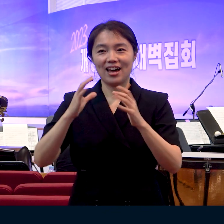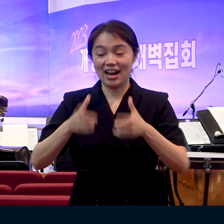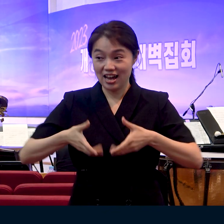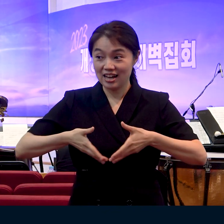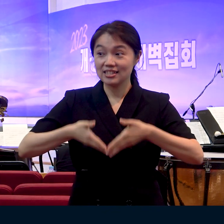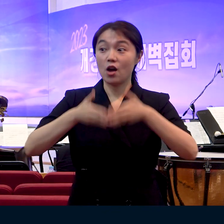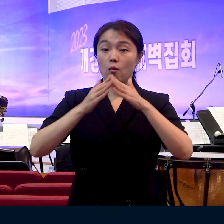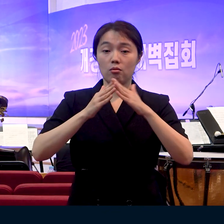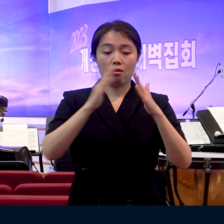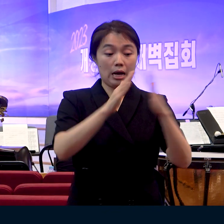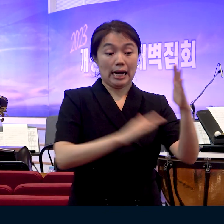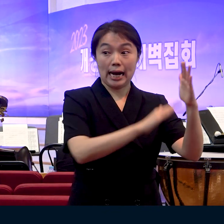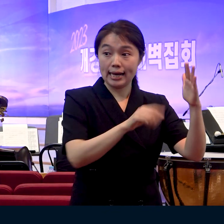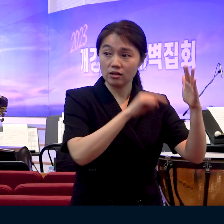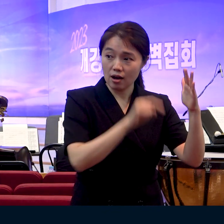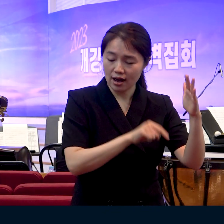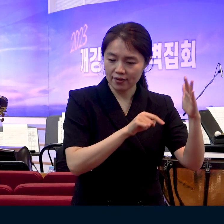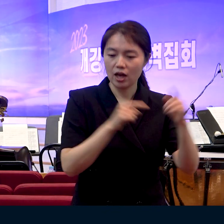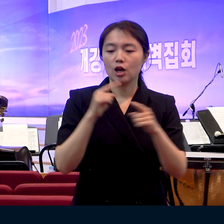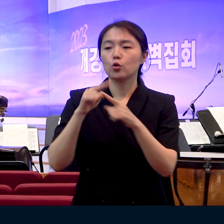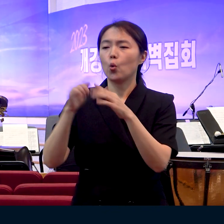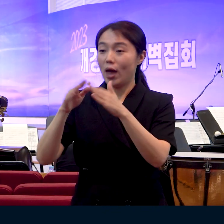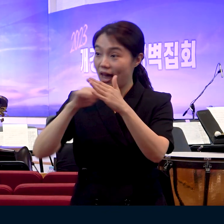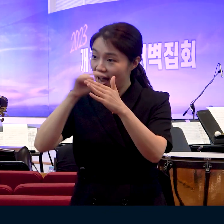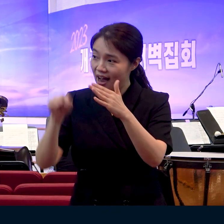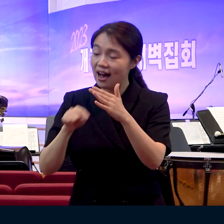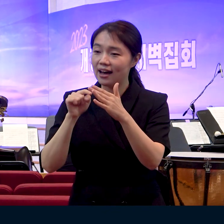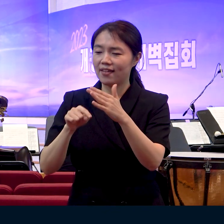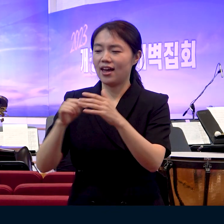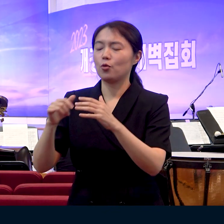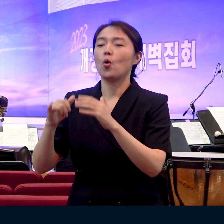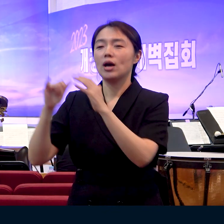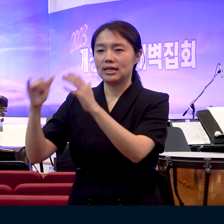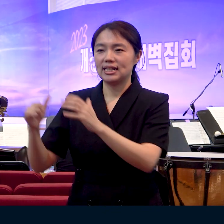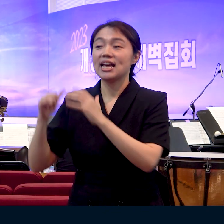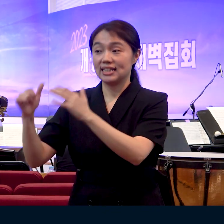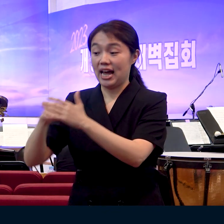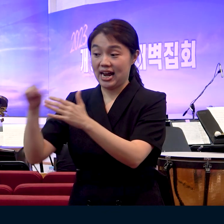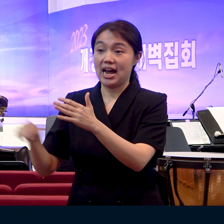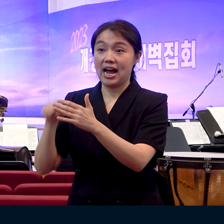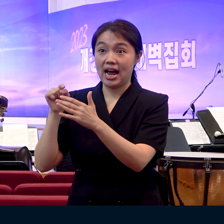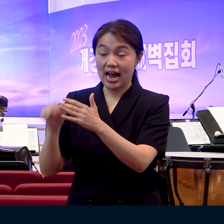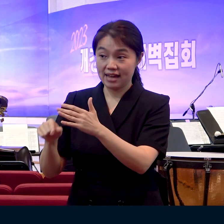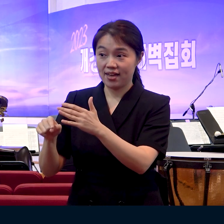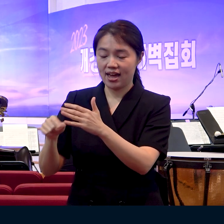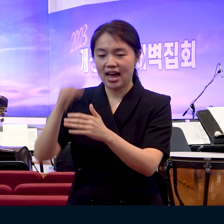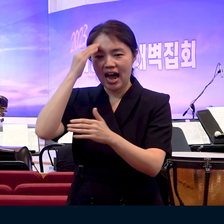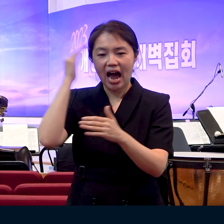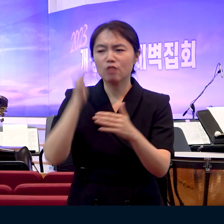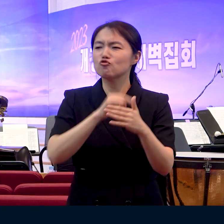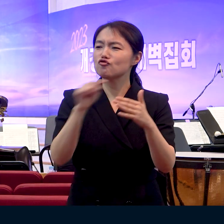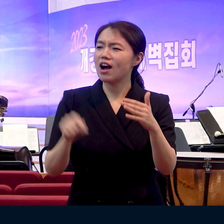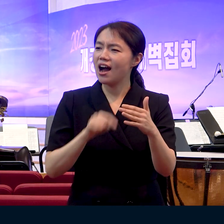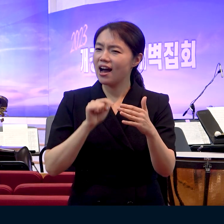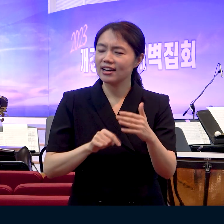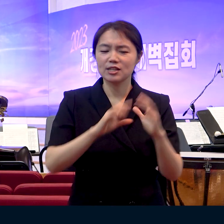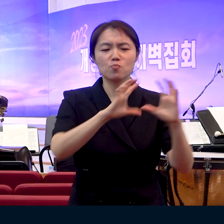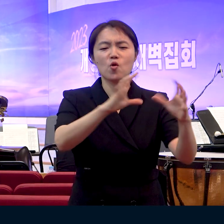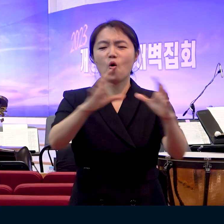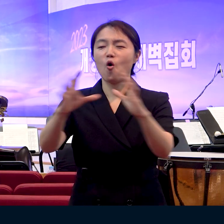가정 가운데서, 교회 가운데서, 이 사회 가운데서, 이 민족 가운데서, 열방 가운데서